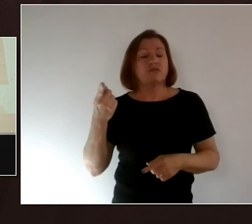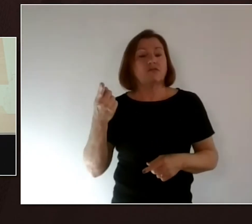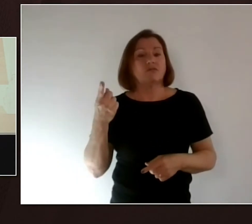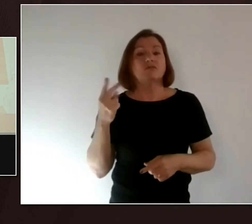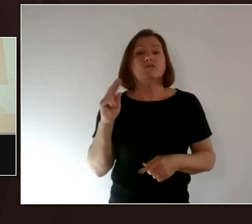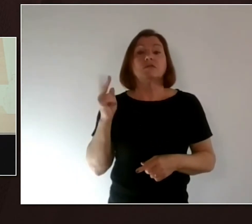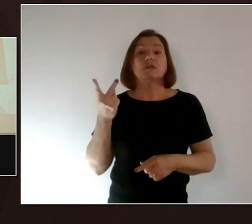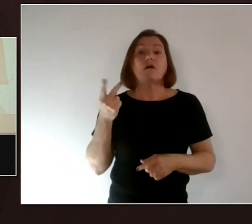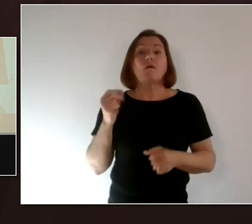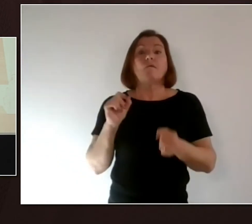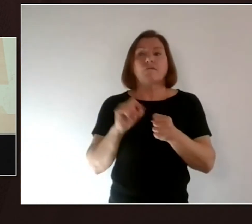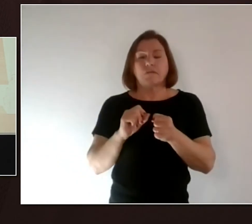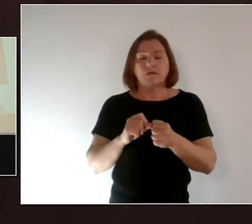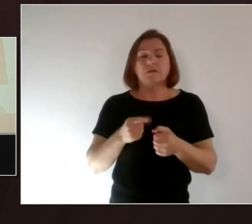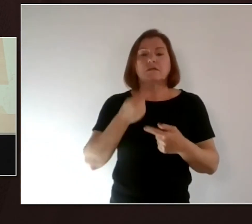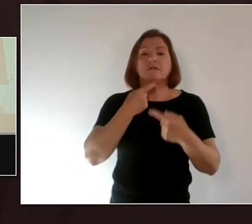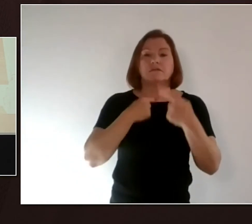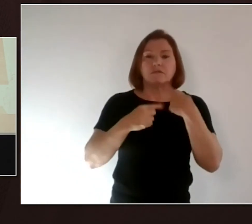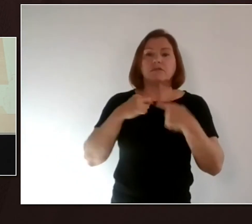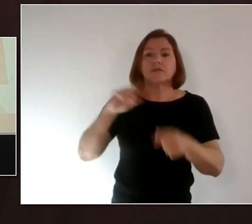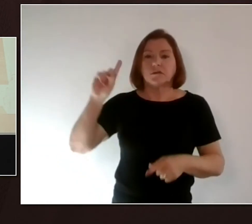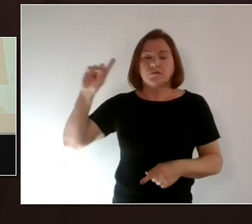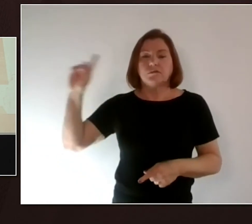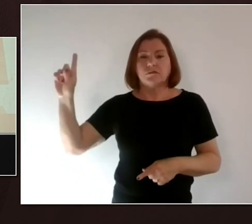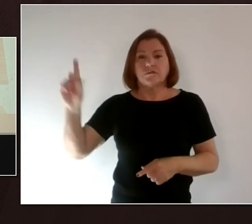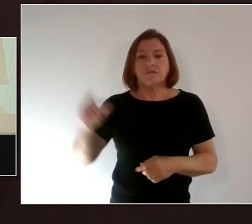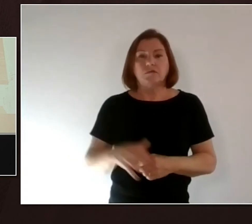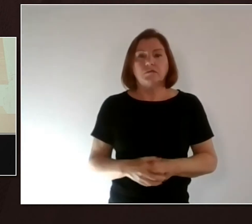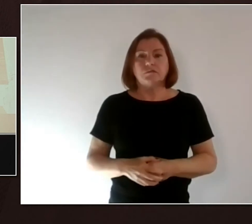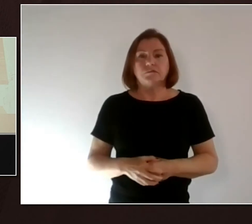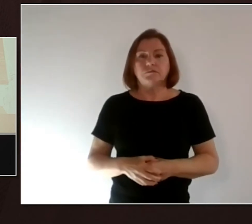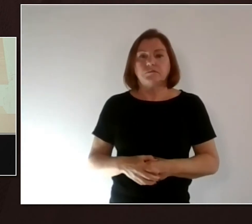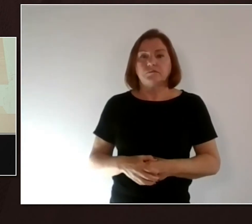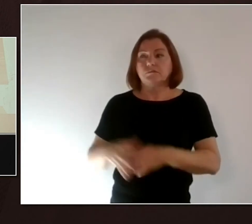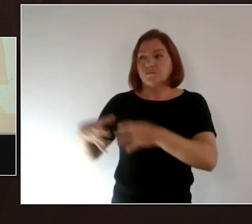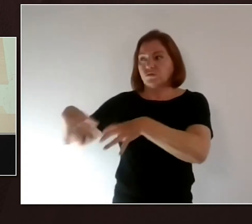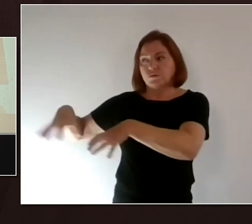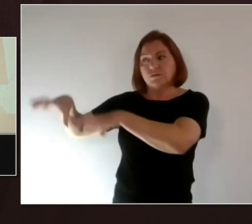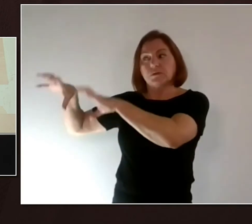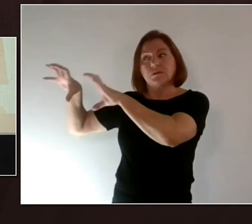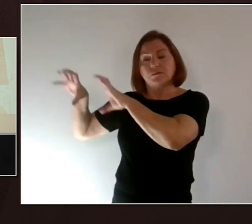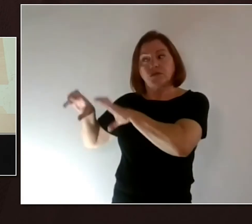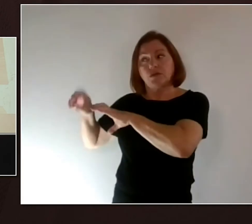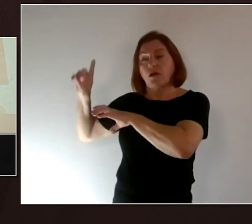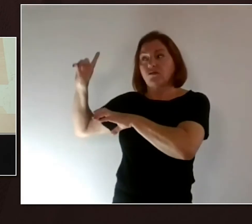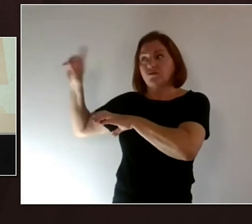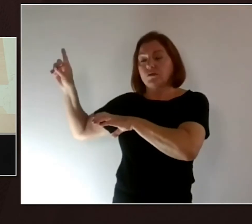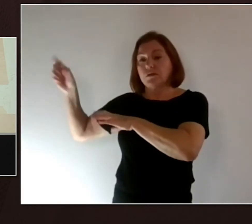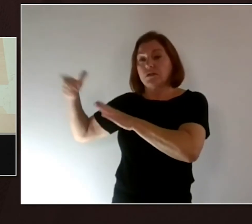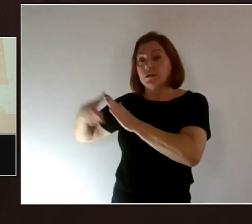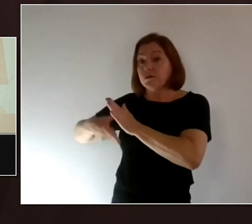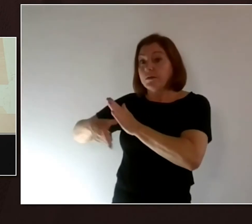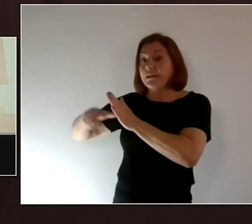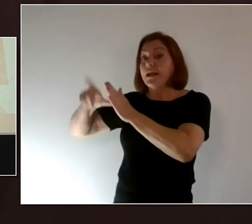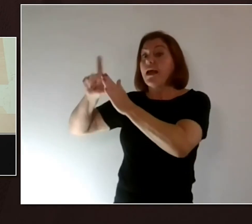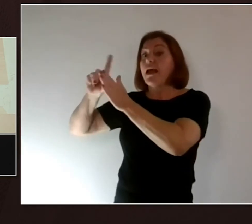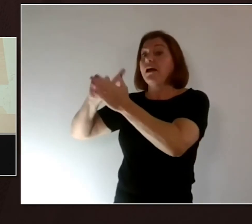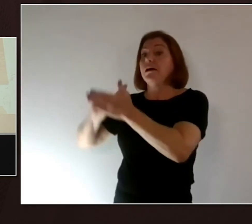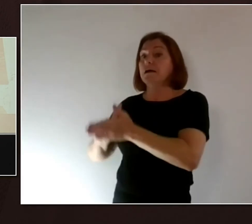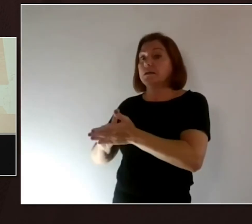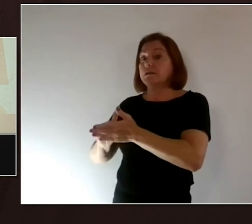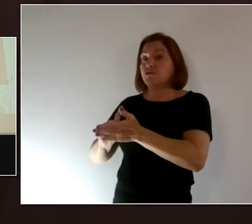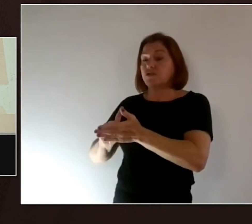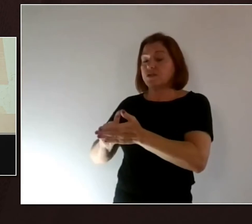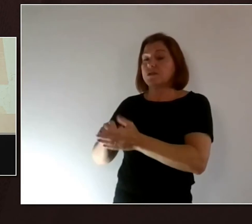será, mas esse tribunal de Deus, o tribunal de Cristo, será antes do milênio. Porque os vencedores, os que